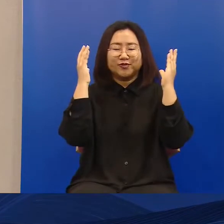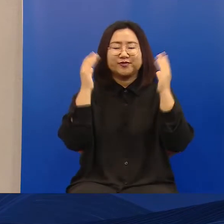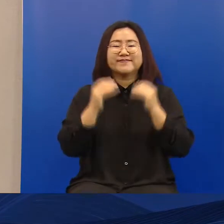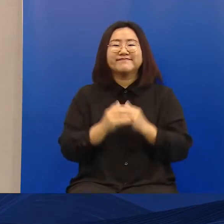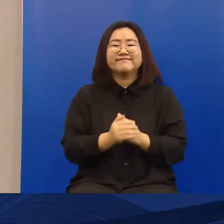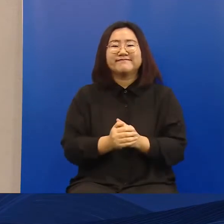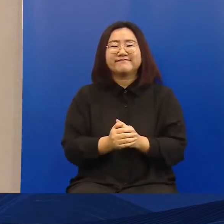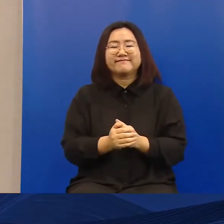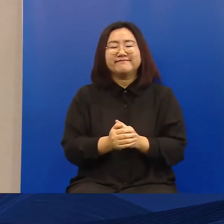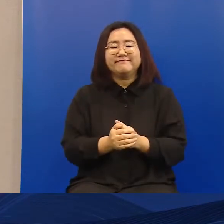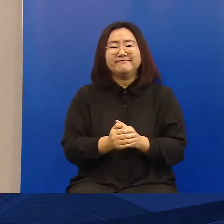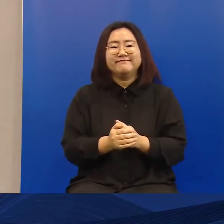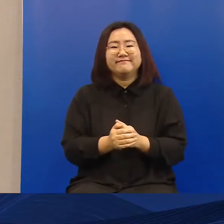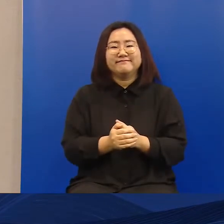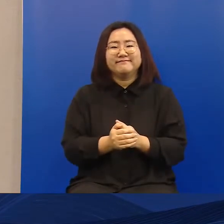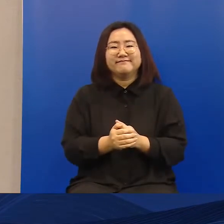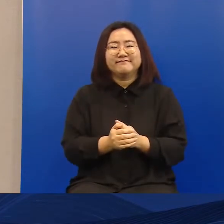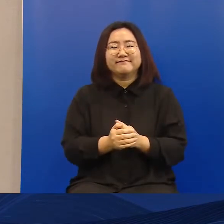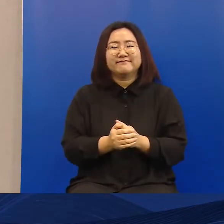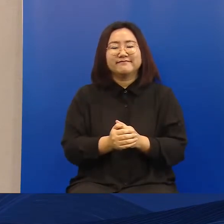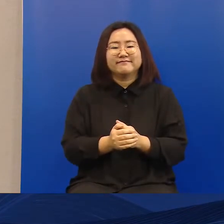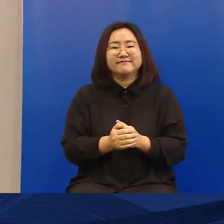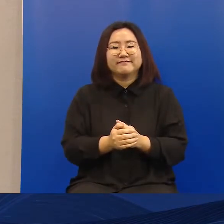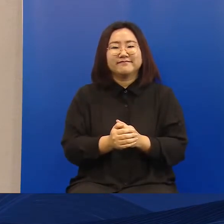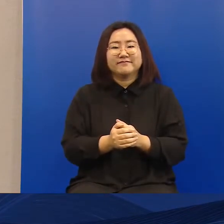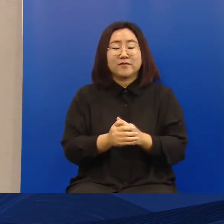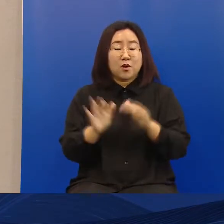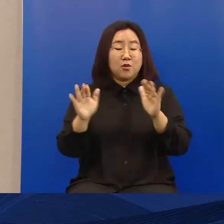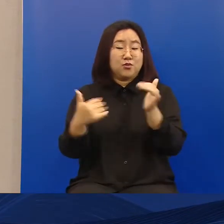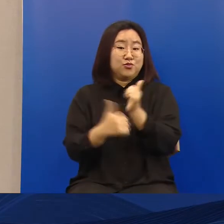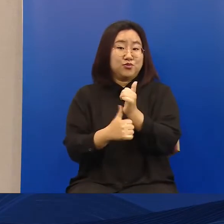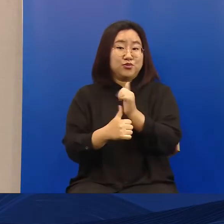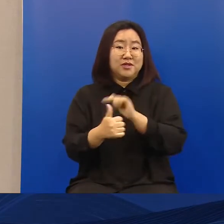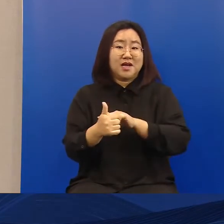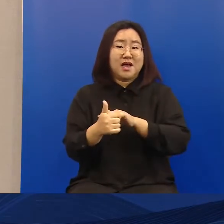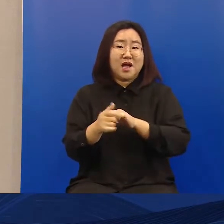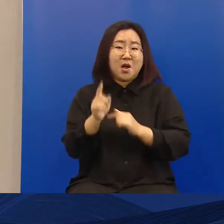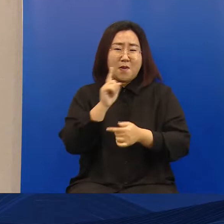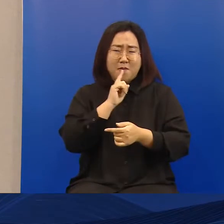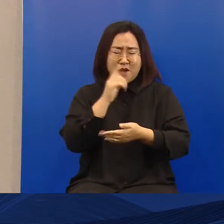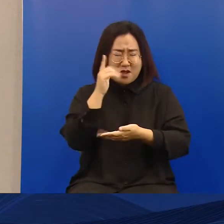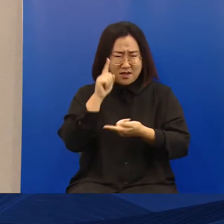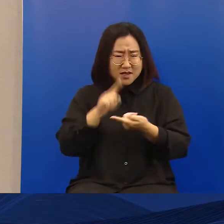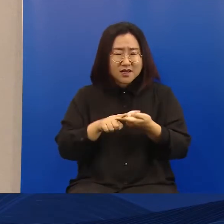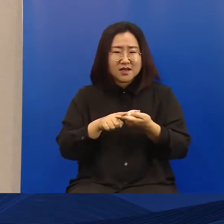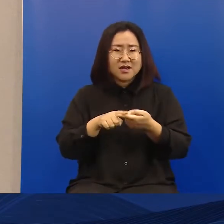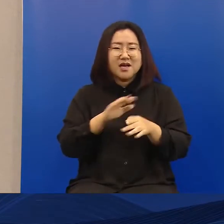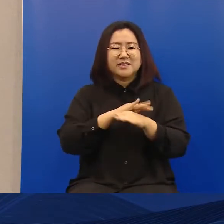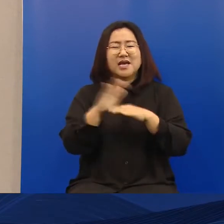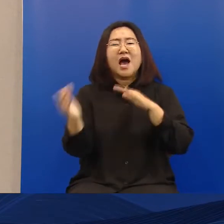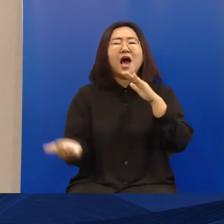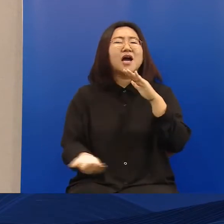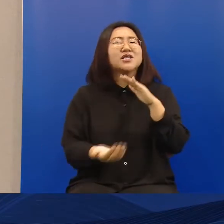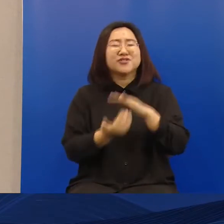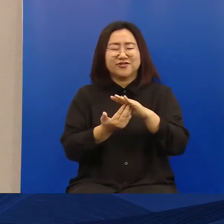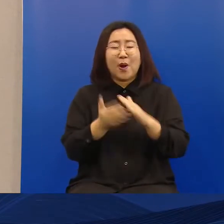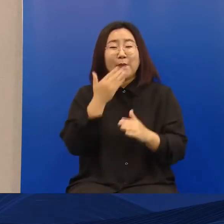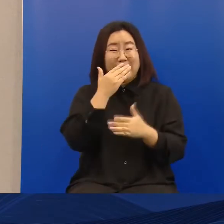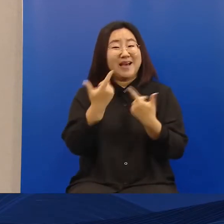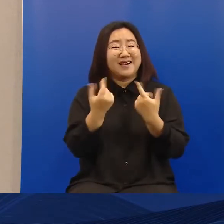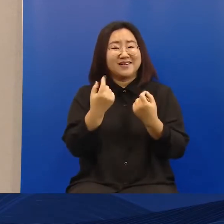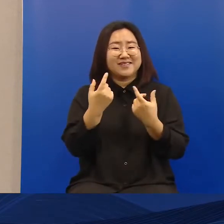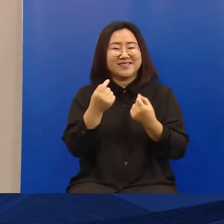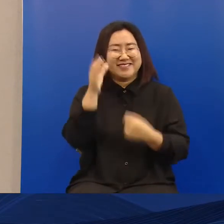표하면 좋겠습니다. 감사합니다. 이제 우리 정무부지사님께서 말씀해 주신 내용이 잘 이루어지지 않겠는가